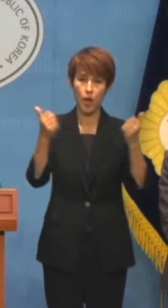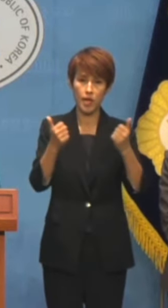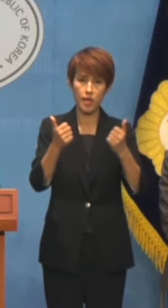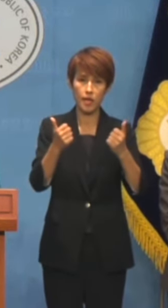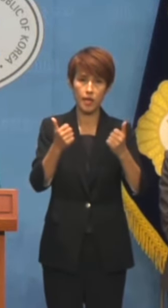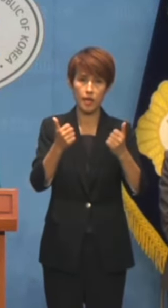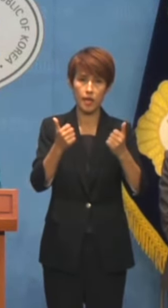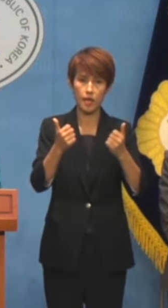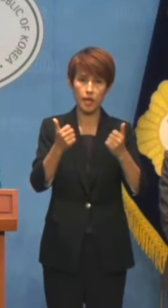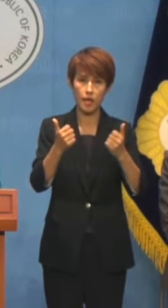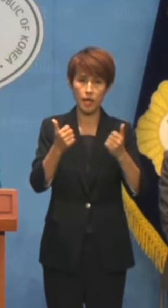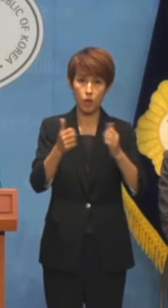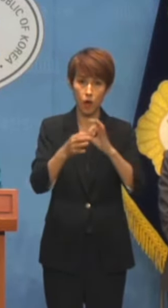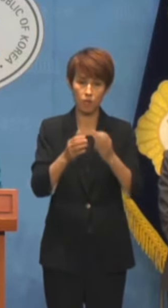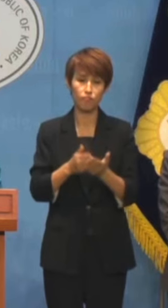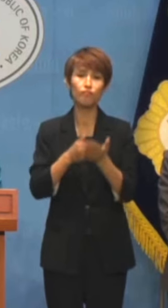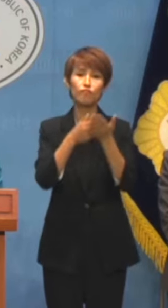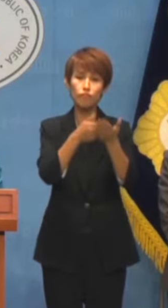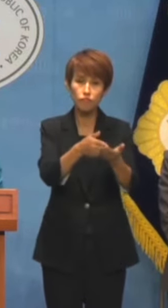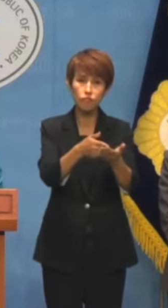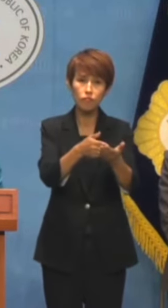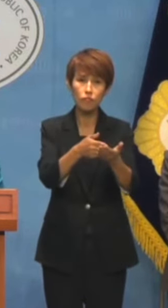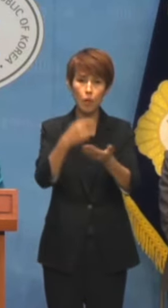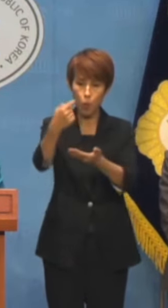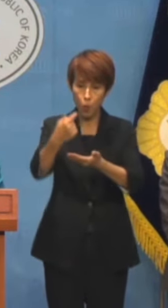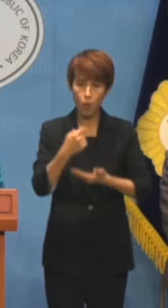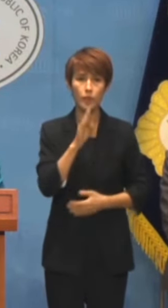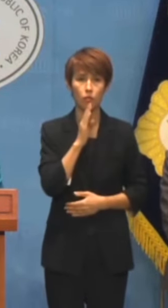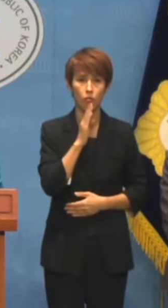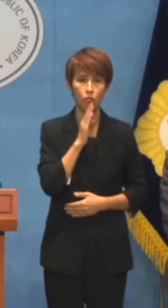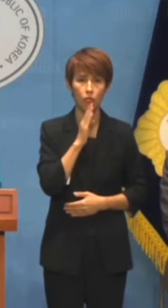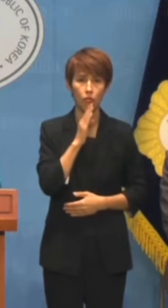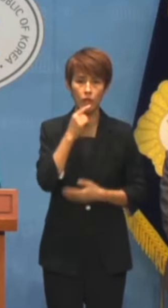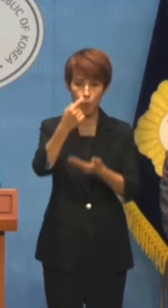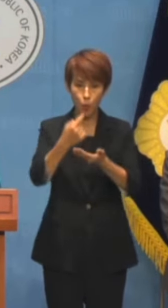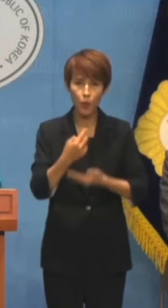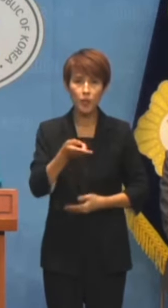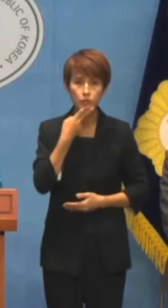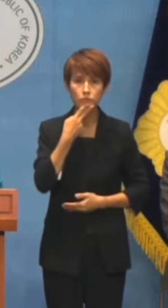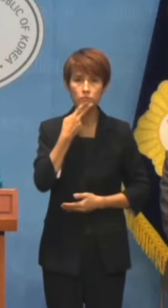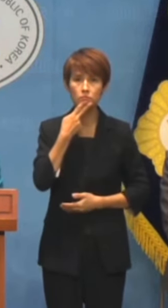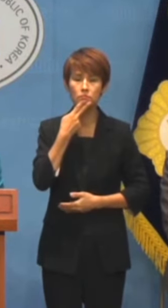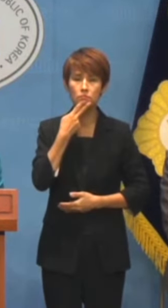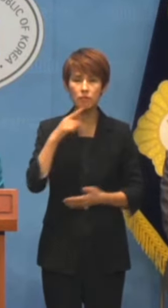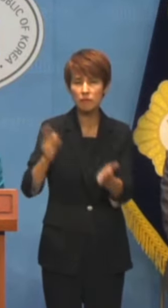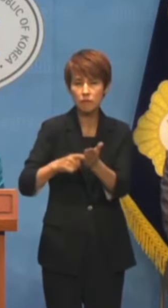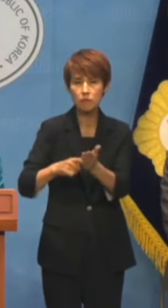소집하는 거를 안건을 상정해서 보고토록 되어 있는데 그 과정을 생략하고